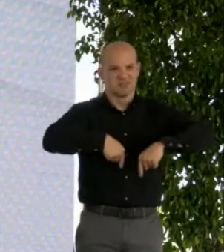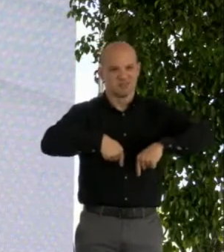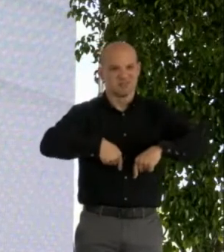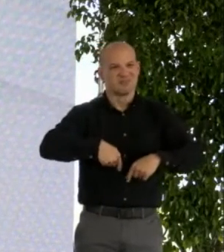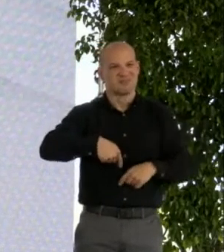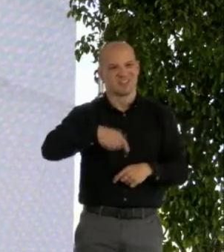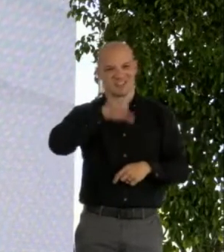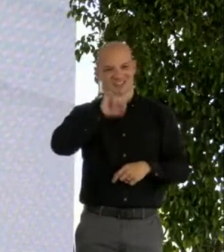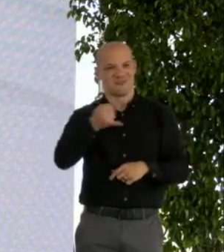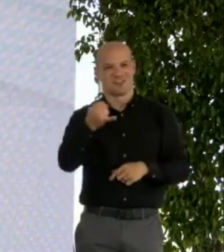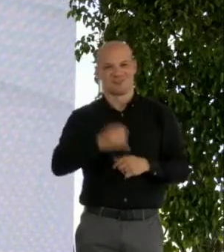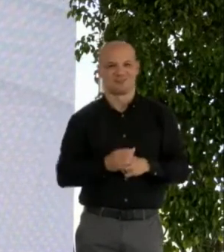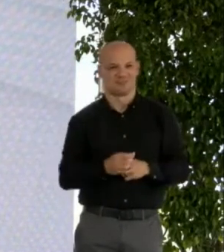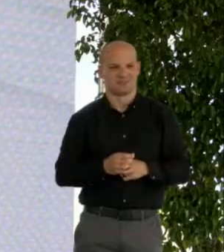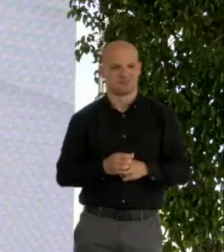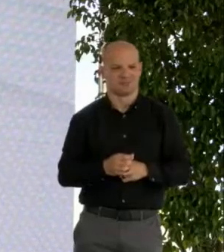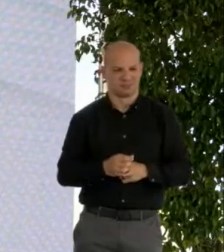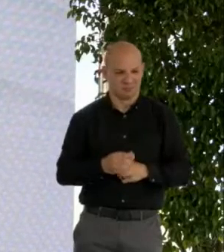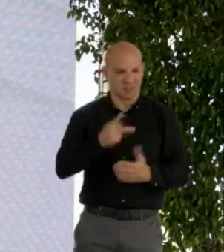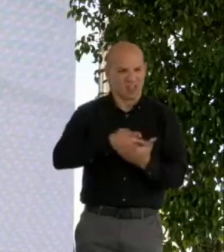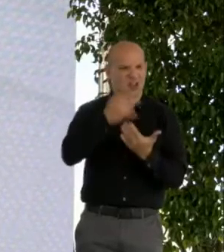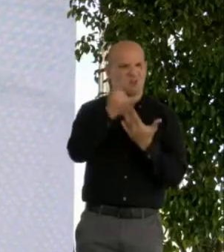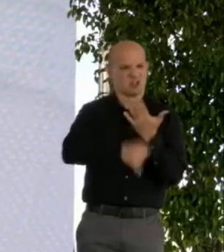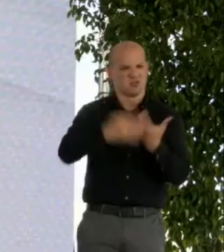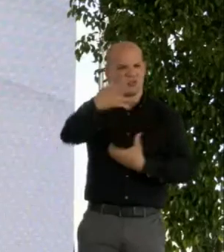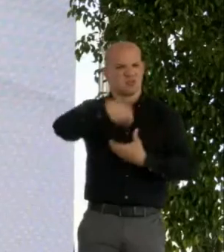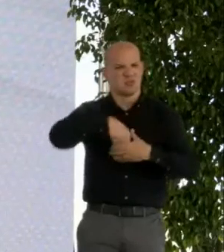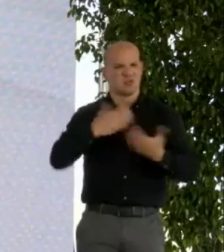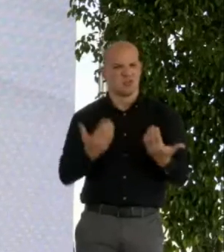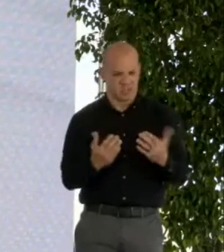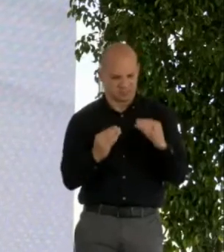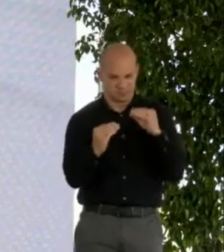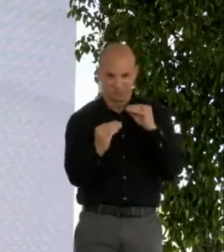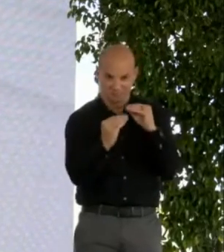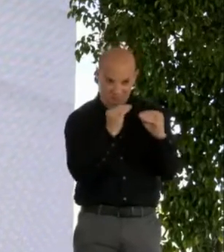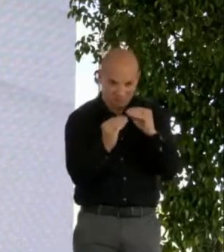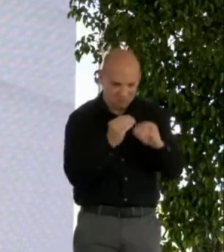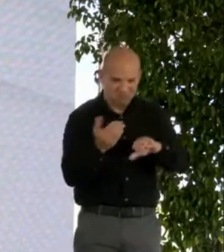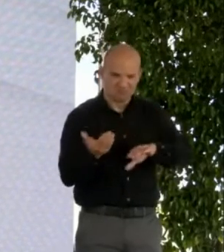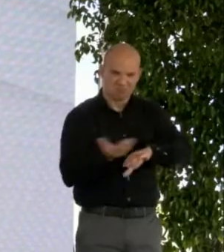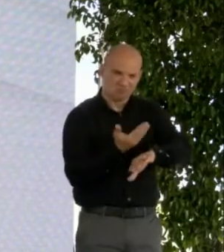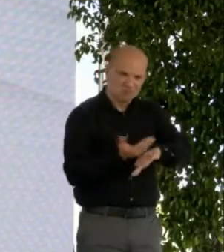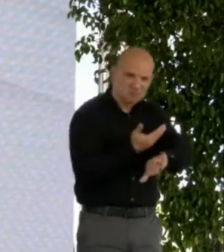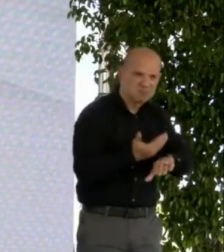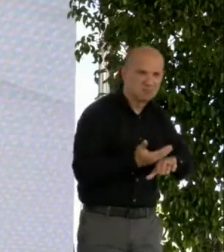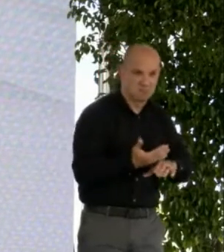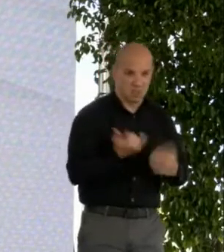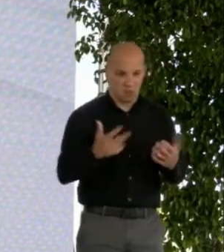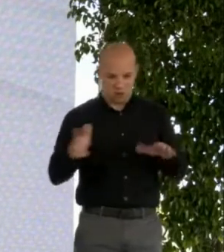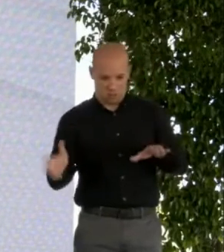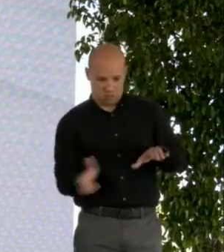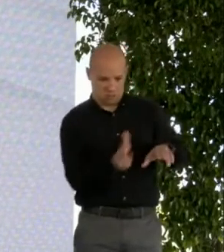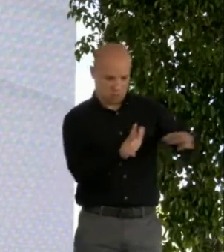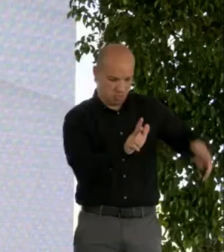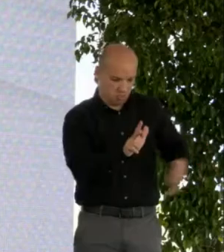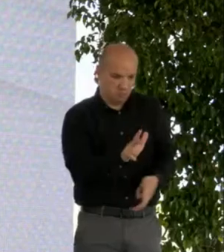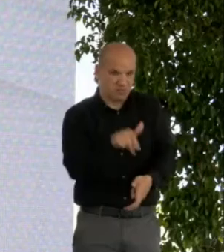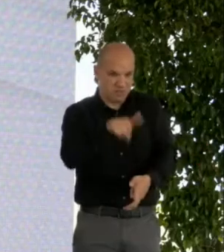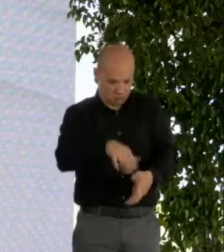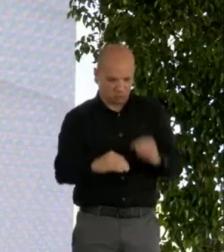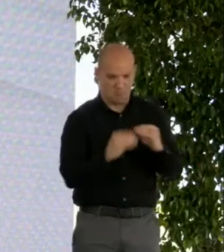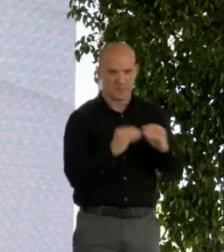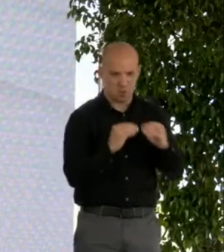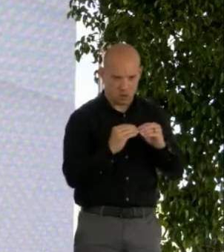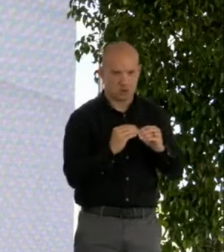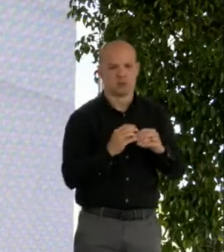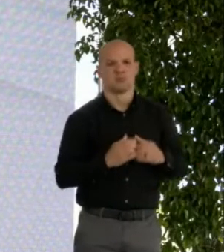Juan. El alcance del proyecto implica renovaciones y mejoras al atraque existente en el Muelle 9, a